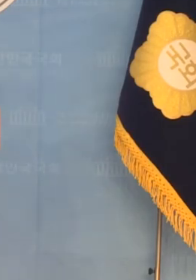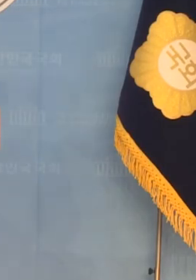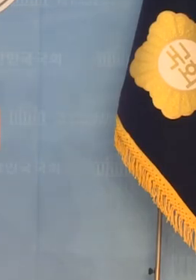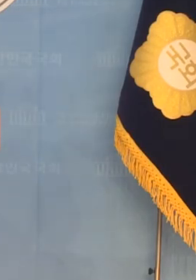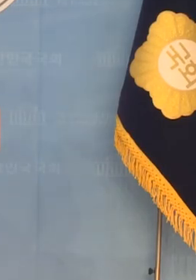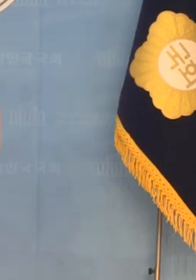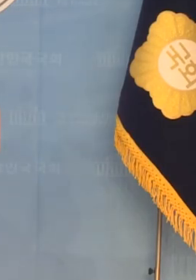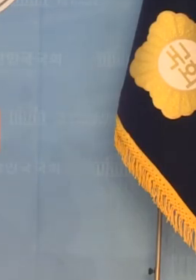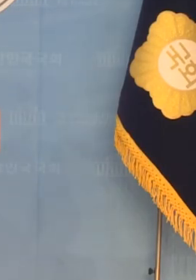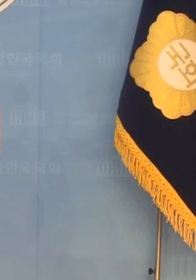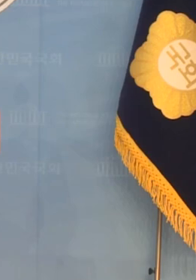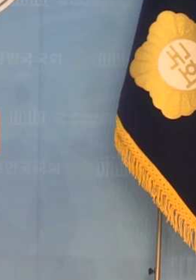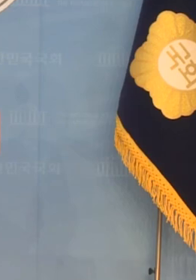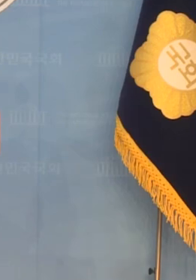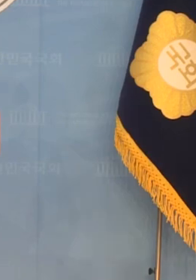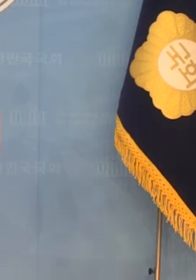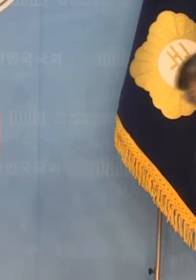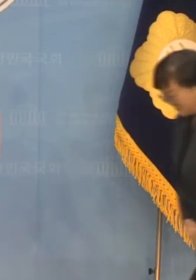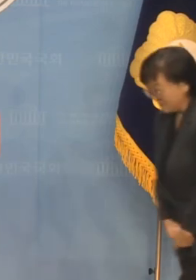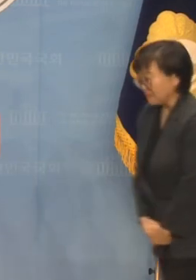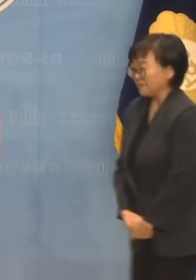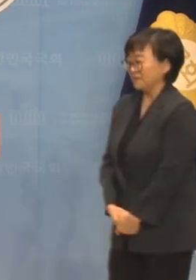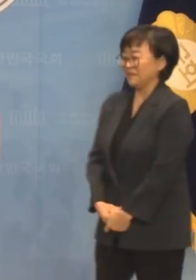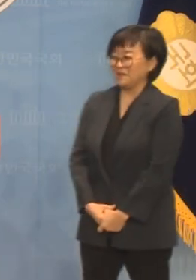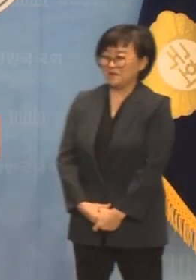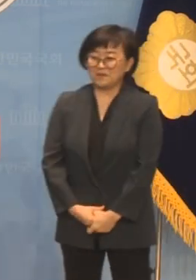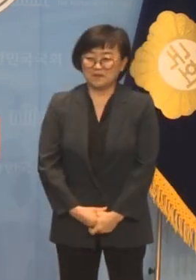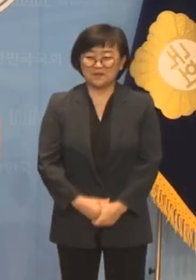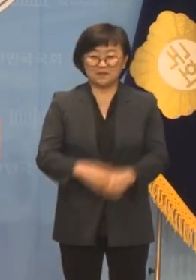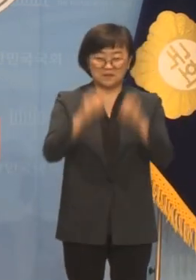키가 엄청 크신 분이 기자회견 하셨나 보네.